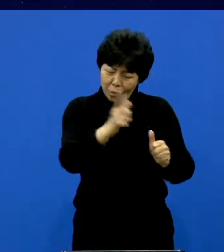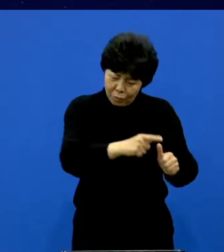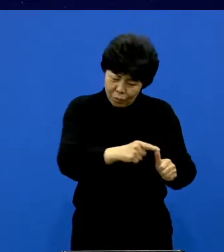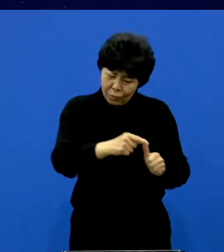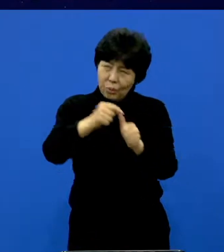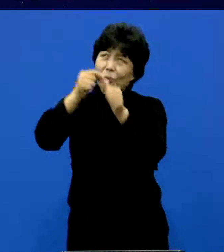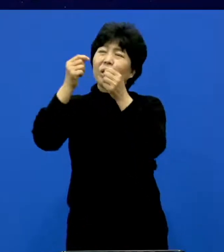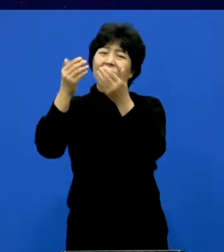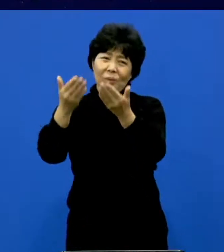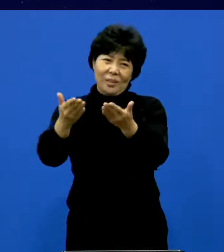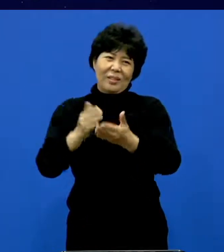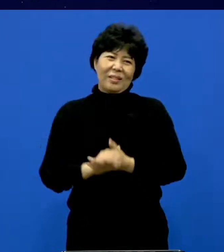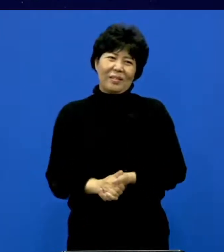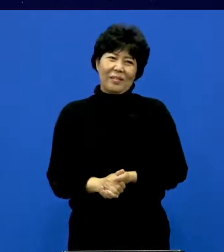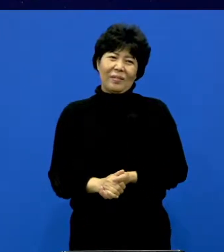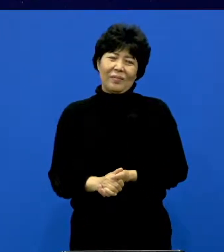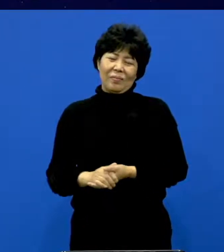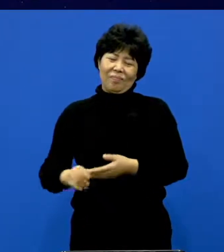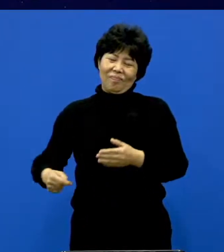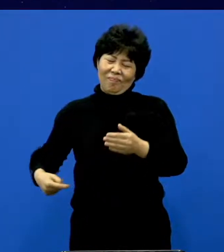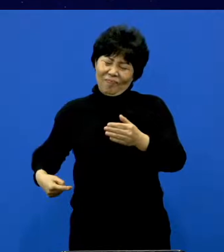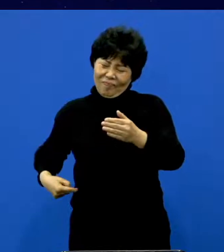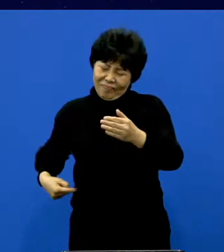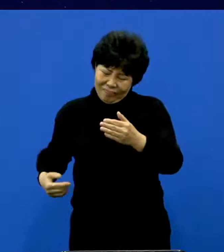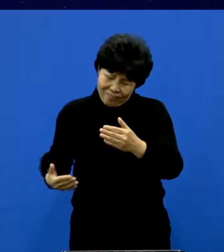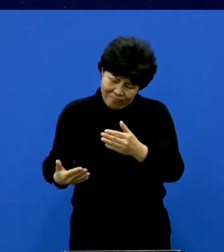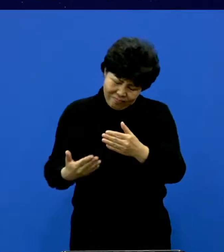회개하고 또